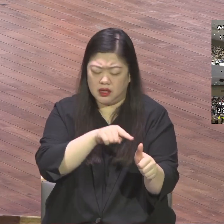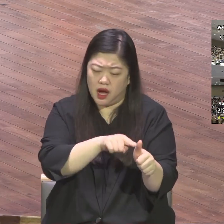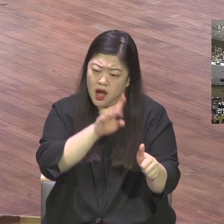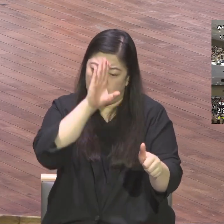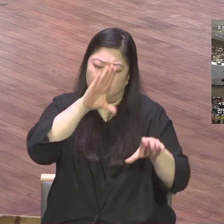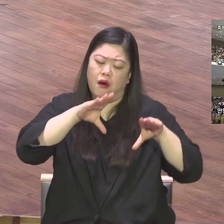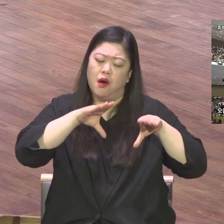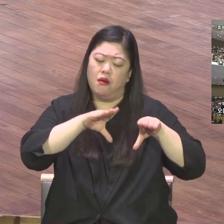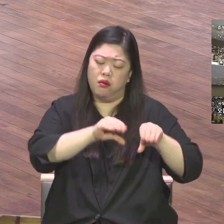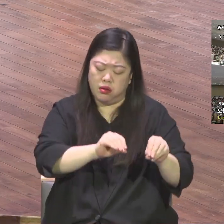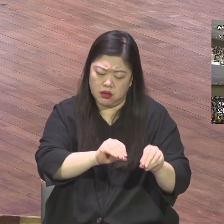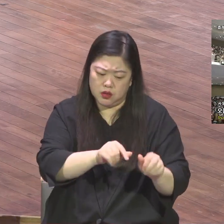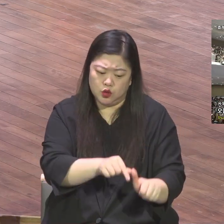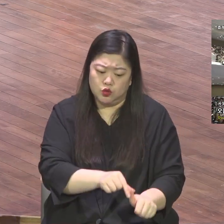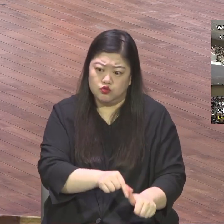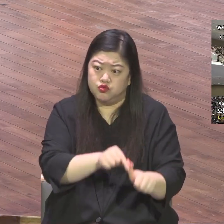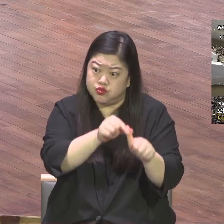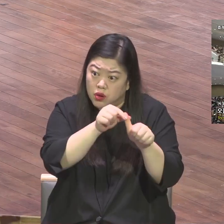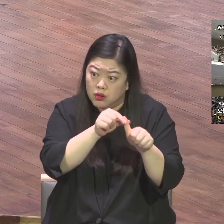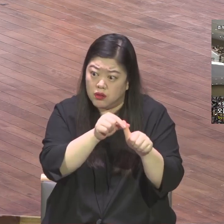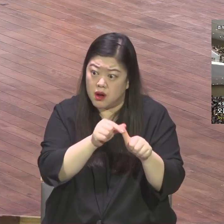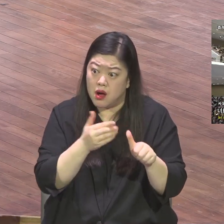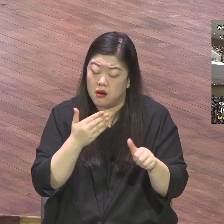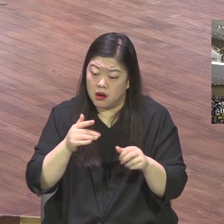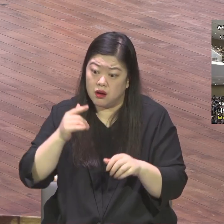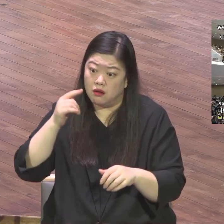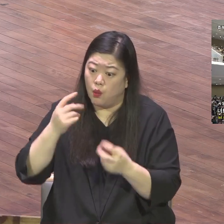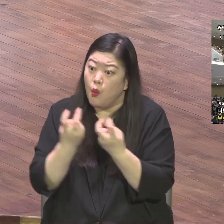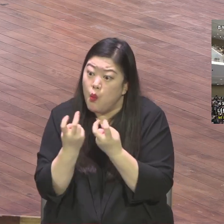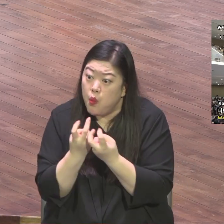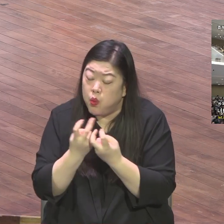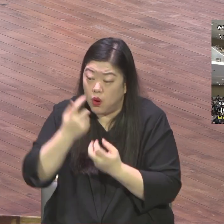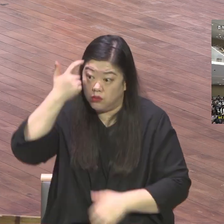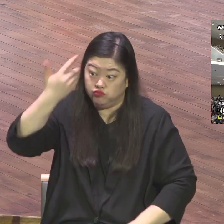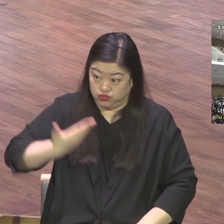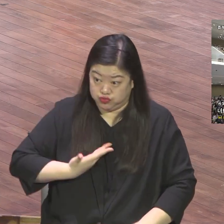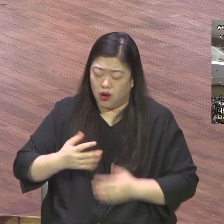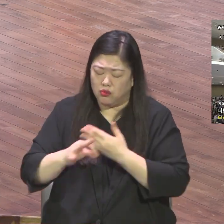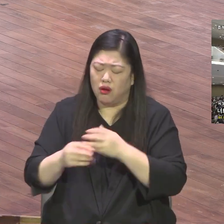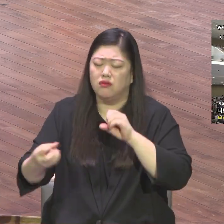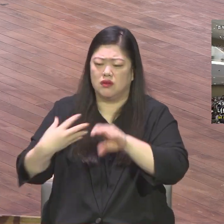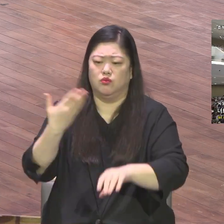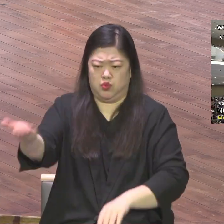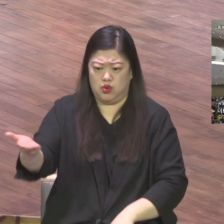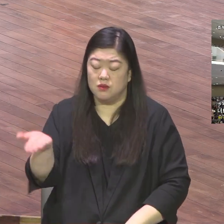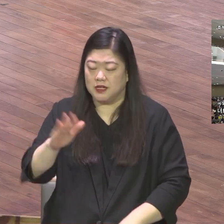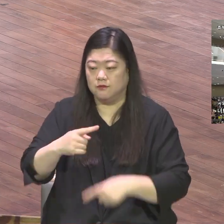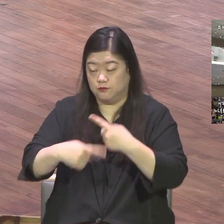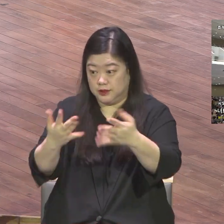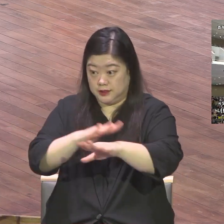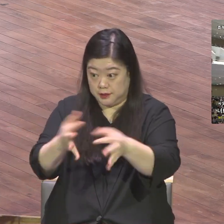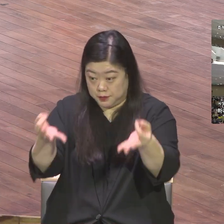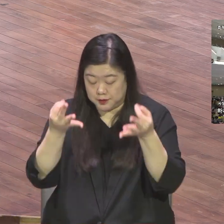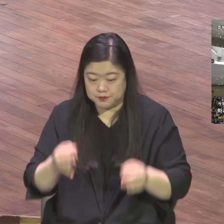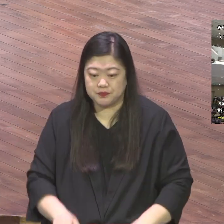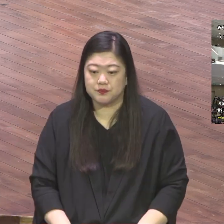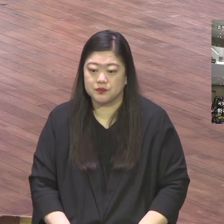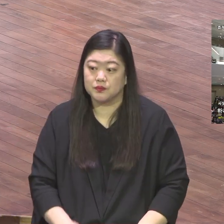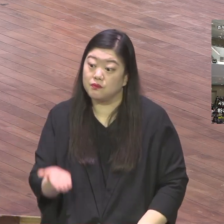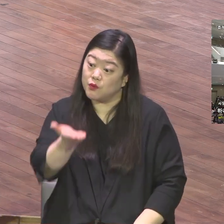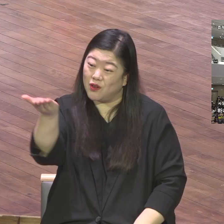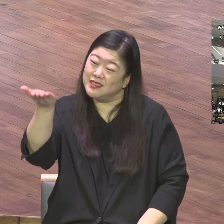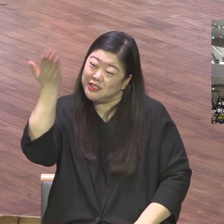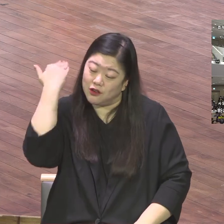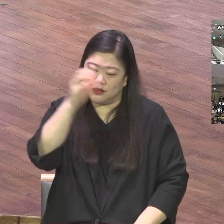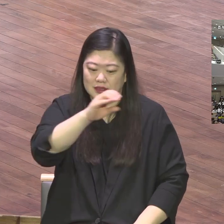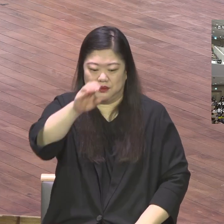어떻게 구원을 받느냐고 오늘 우리에게 질문한다면 너희와 모든 이스라엘 백성들은 알라, 너희가 십자가에 못 박고 하나님의